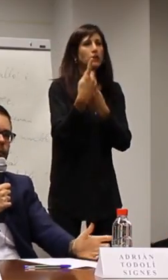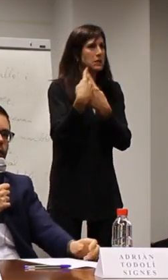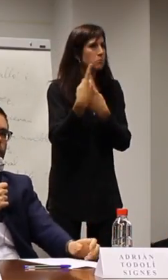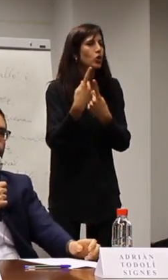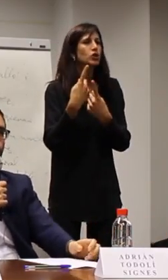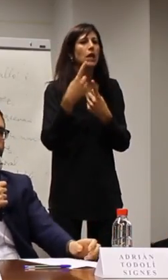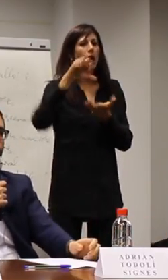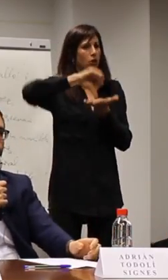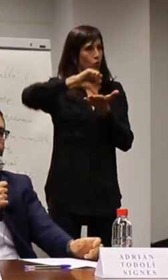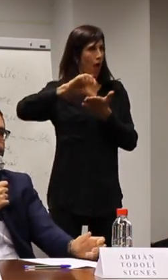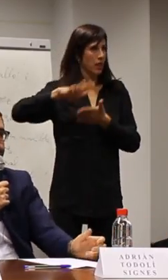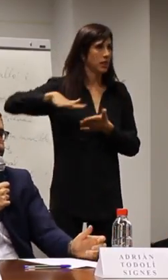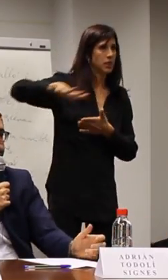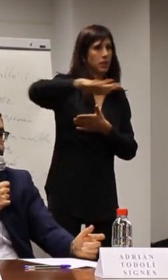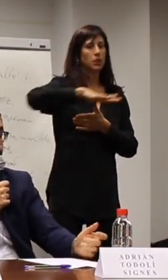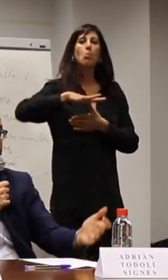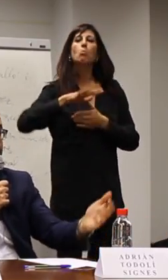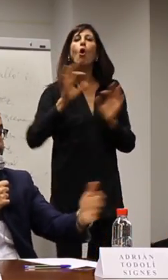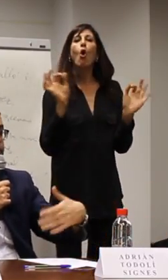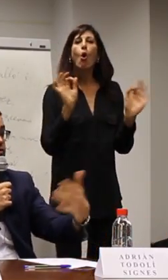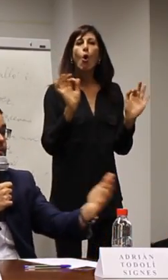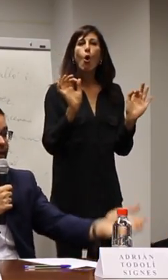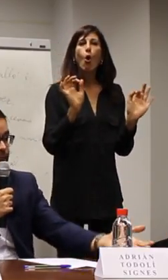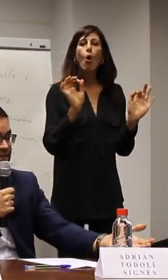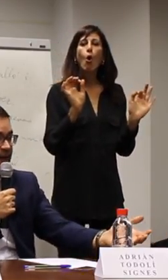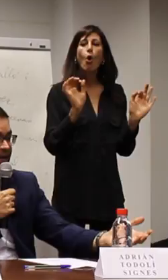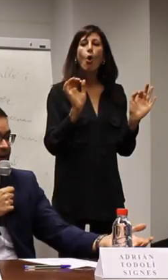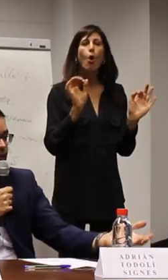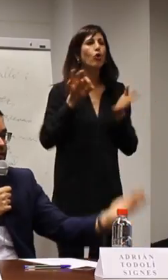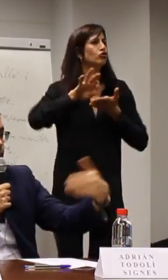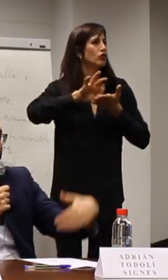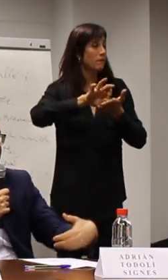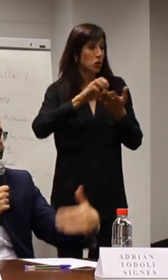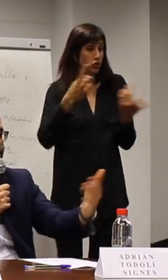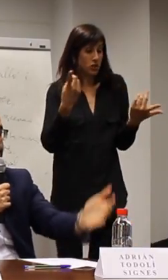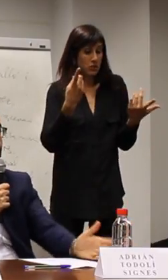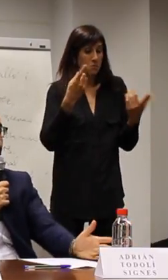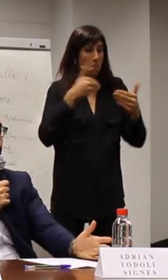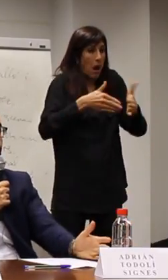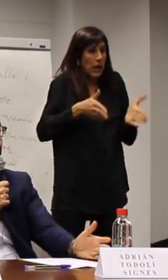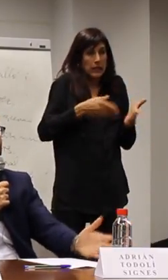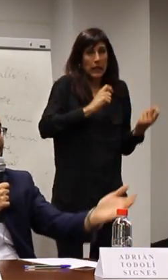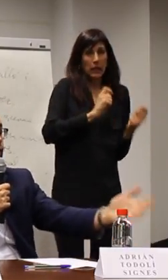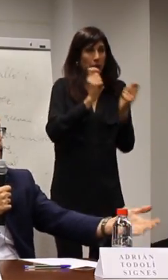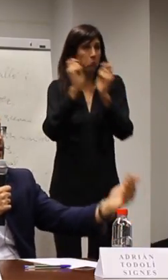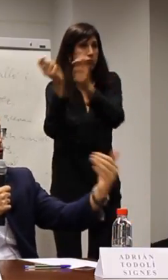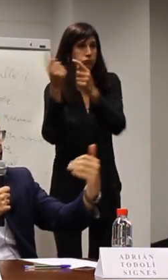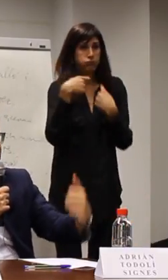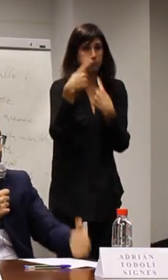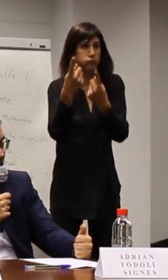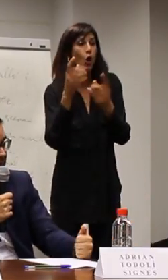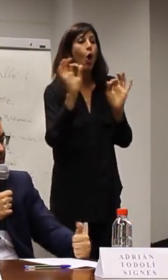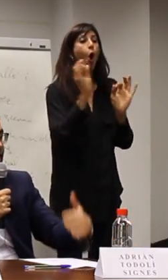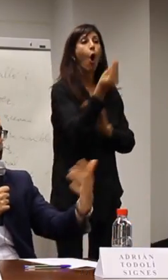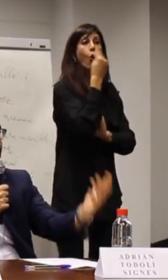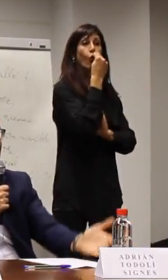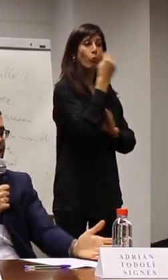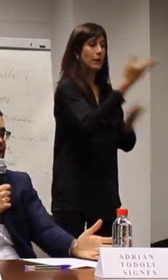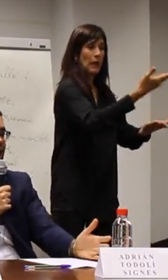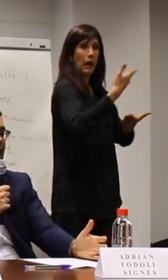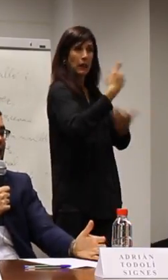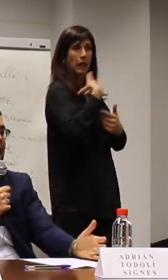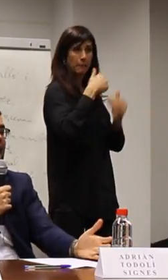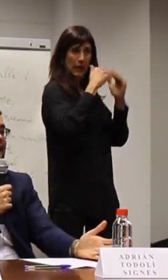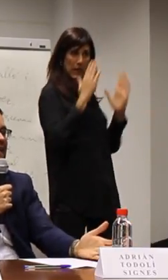por ejemplo, cuando hacen servicios de mensajería, me traen un paquete, o me traen comida a domicilio a casa,